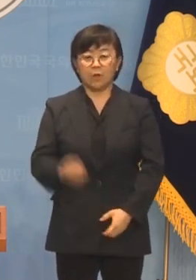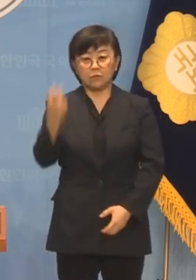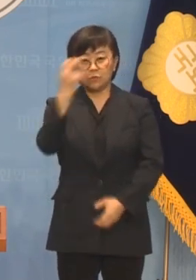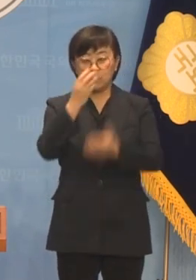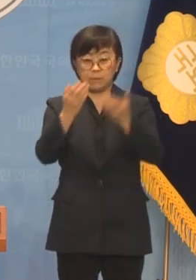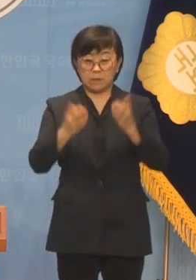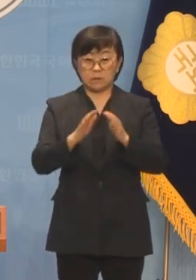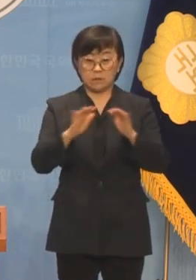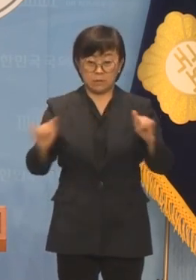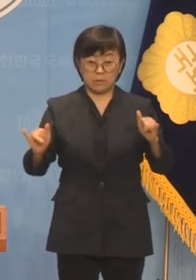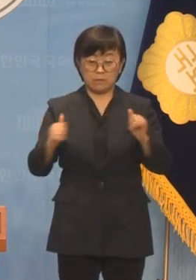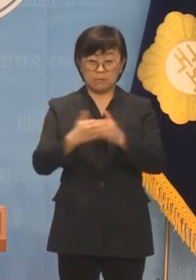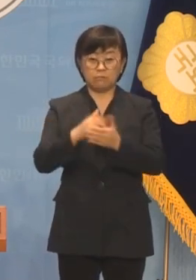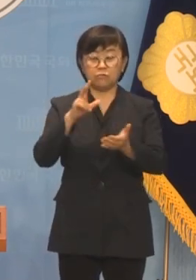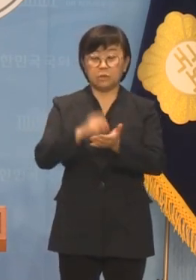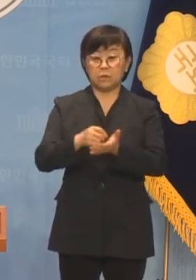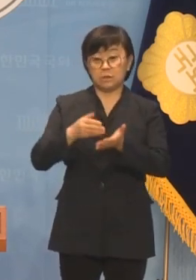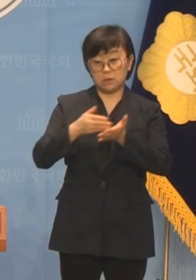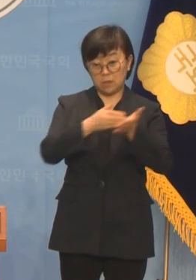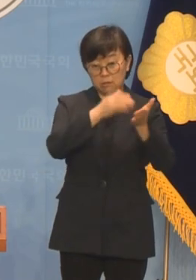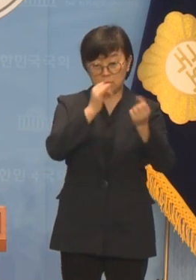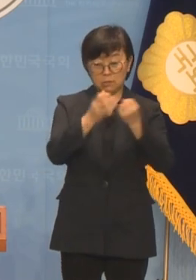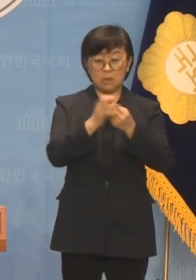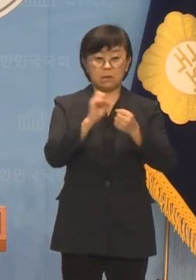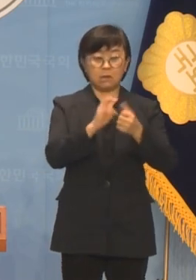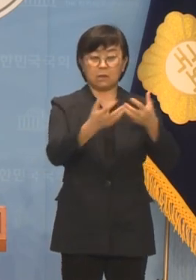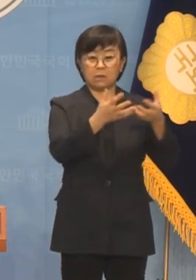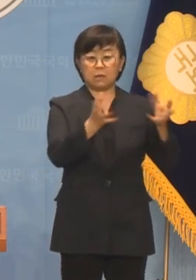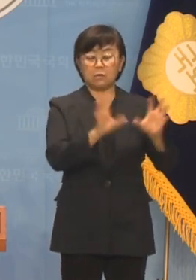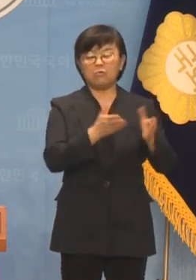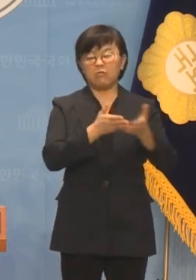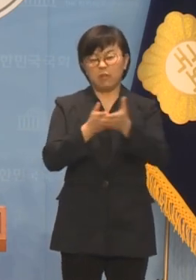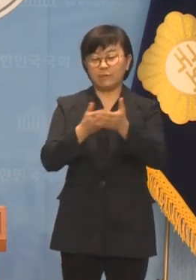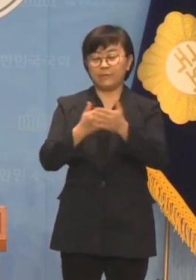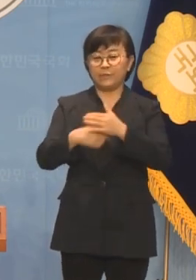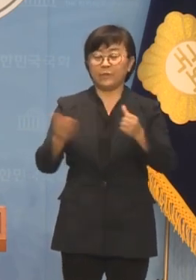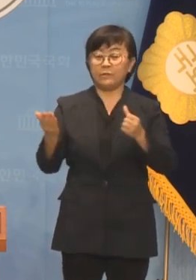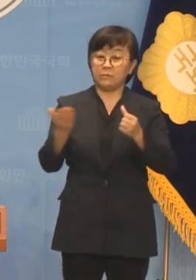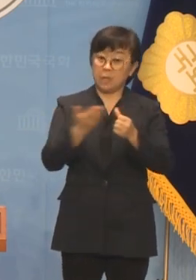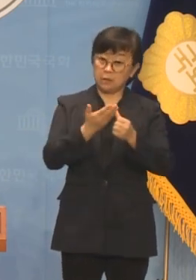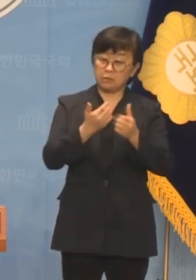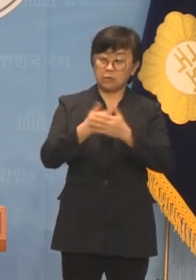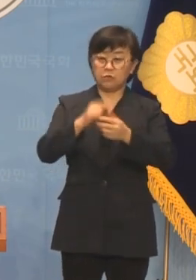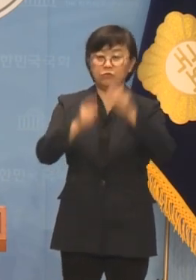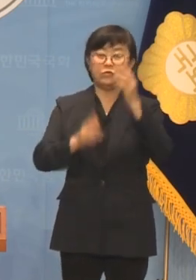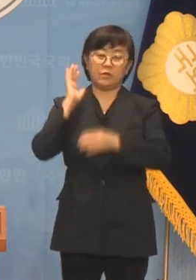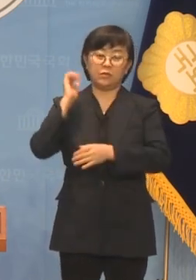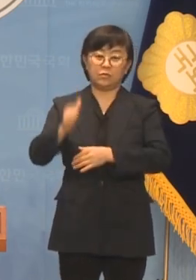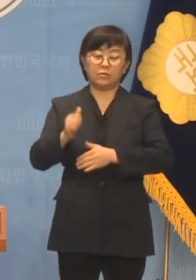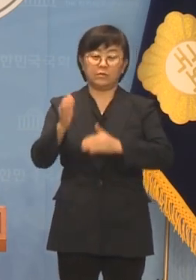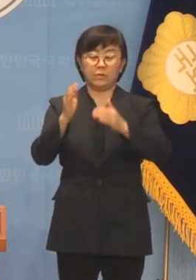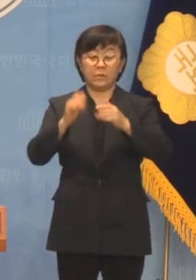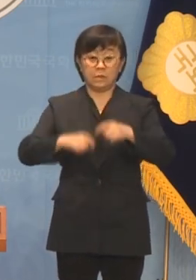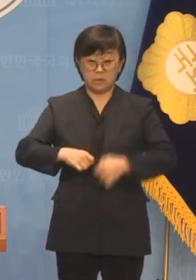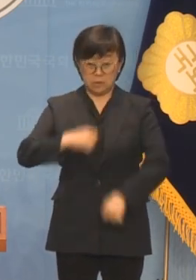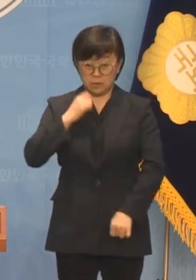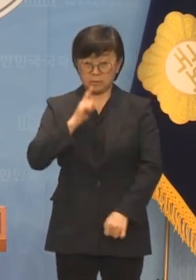할 사람이 거꾸로 문제 제기를 하는 야당 위원들을 자르려는 것이 윤석열 대통령이 말하는